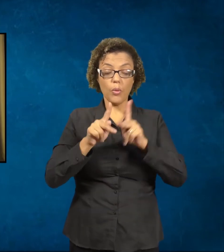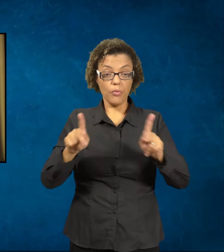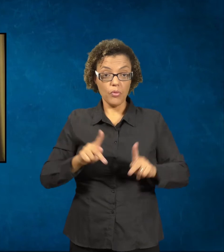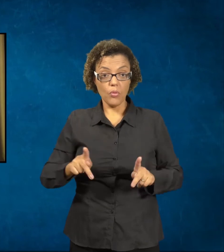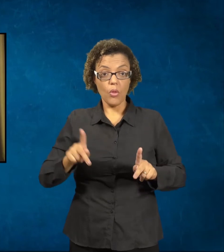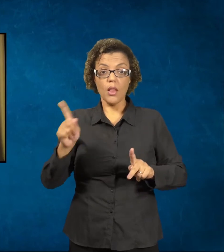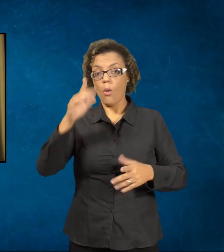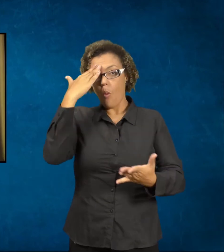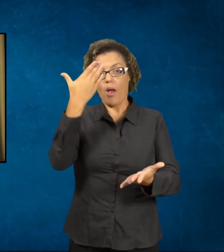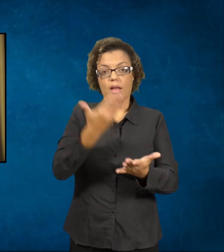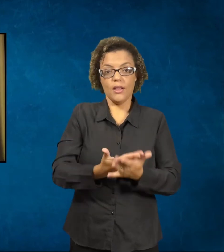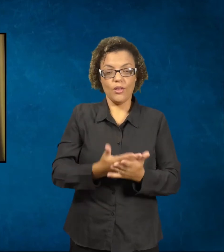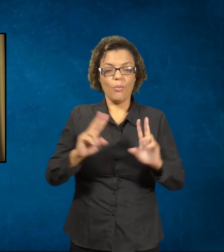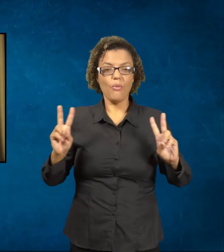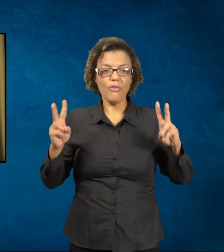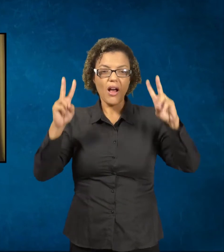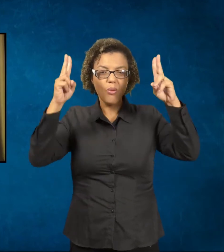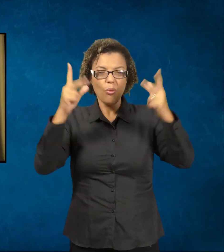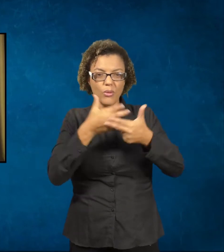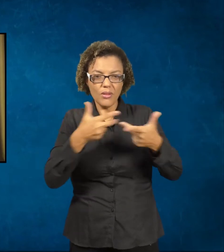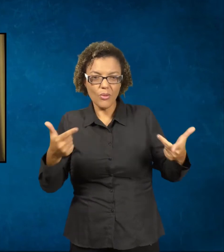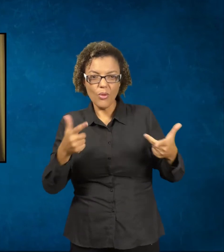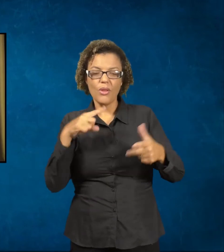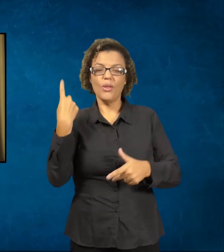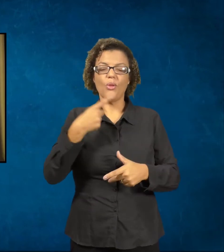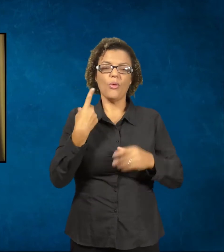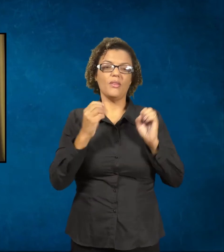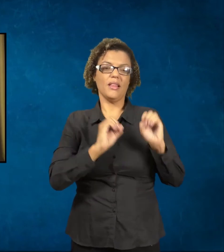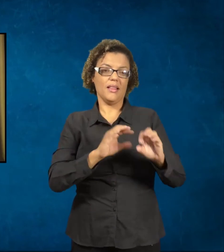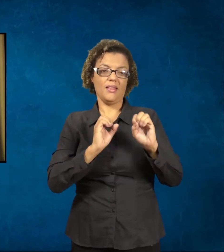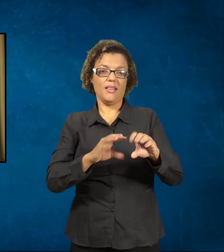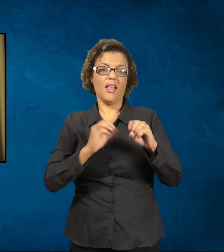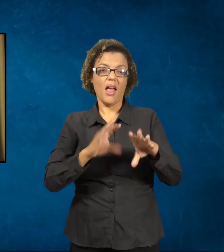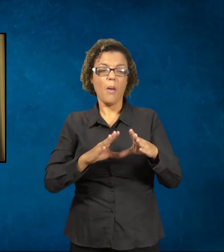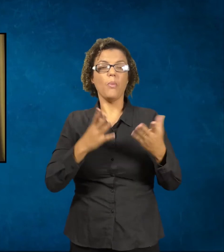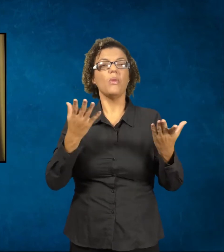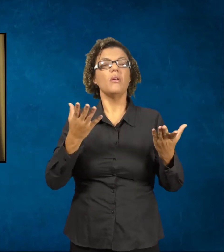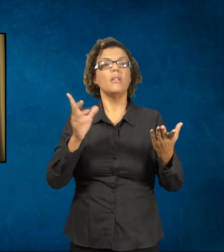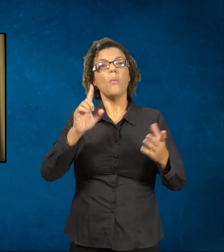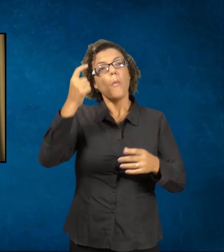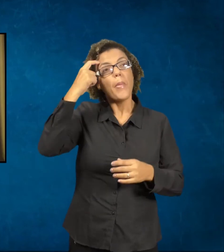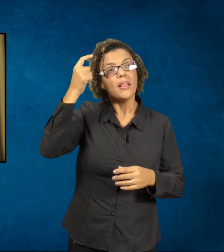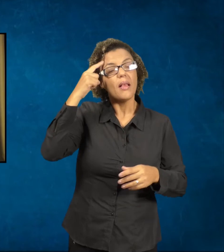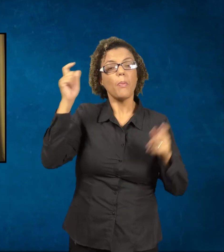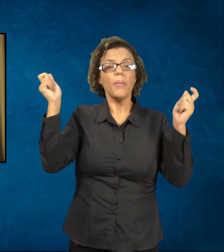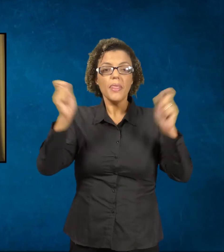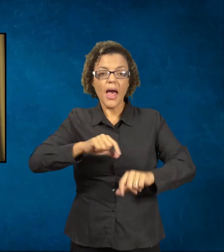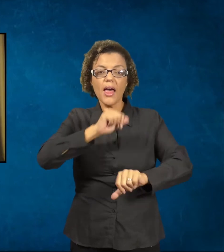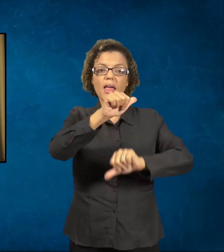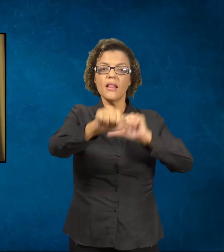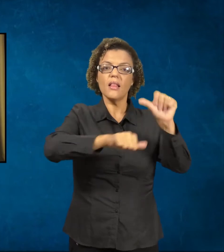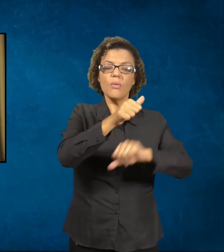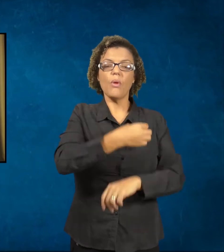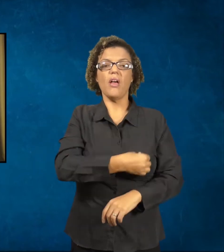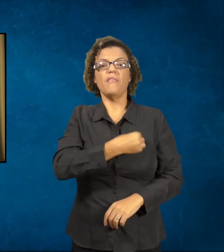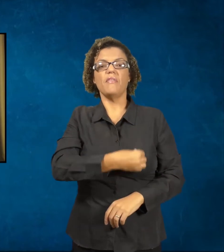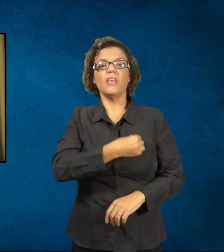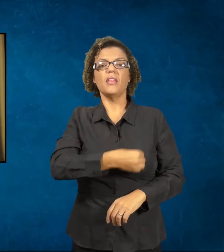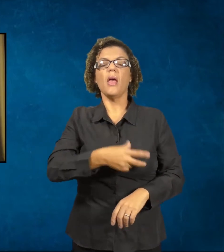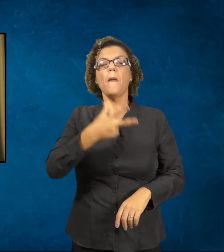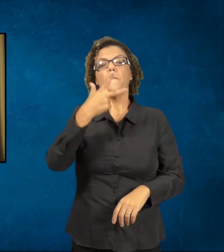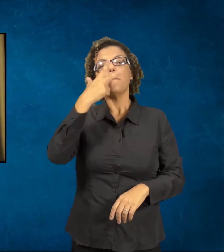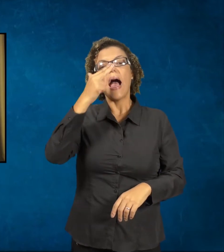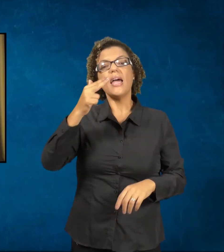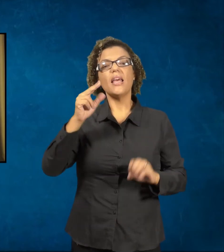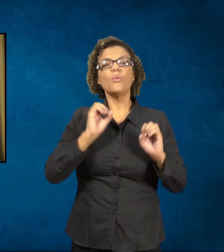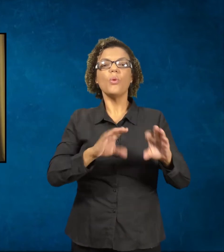valor daquilo que ensinamos, não achamos que aquilo possa ser transformador para a vida deles, o ensinamento vai sair mecânico, vazio